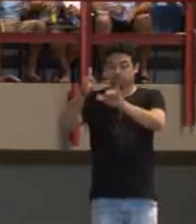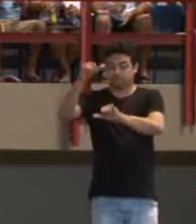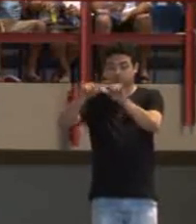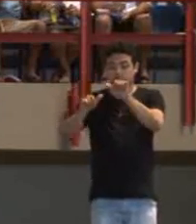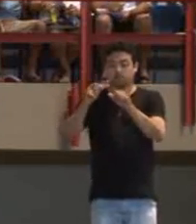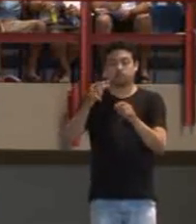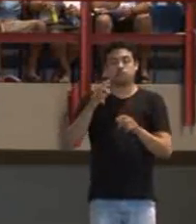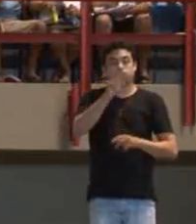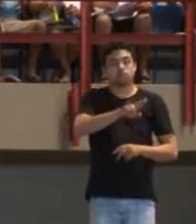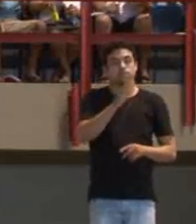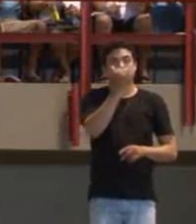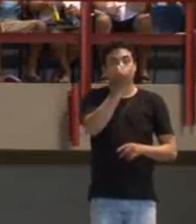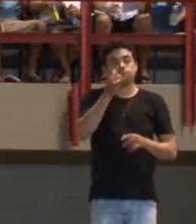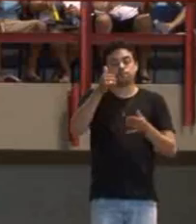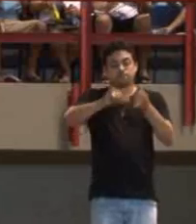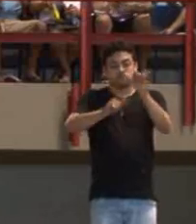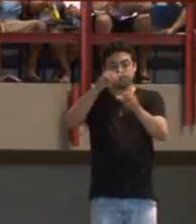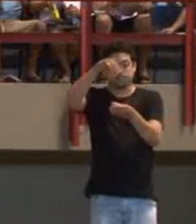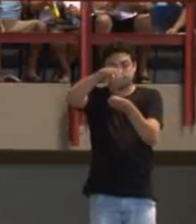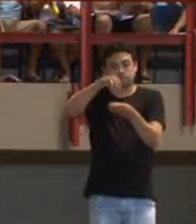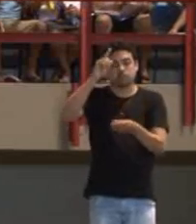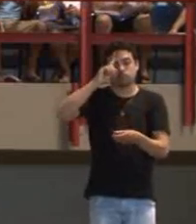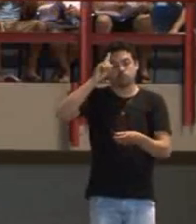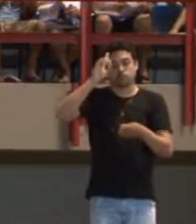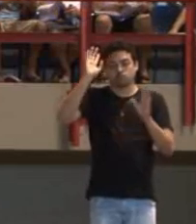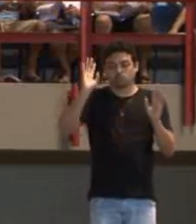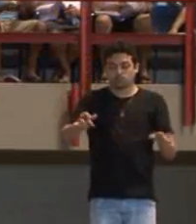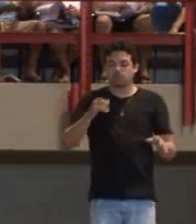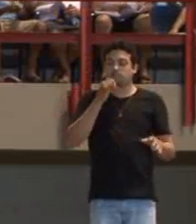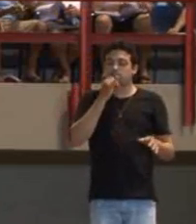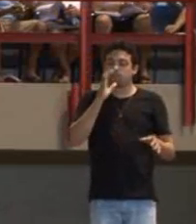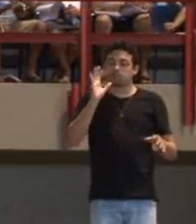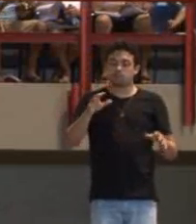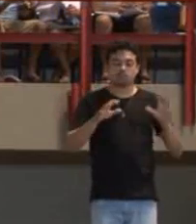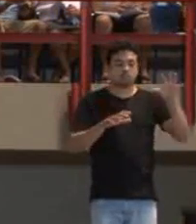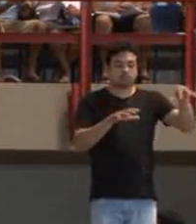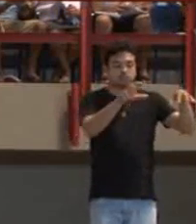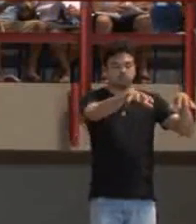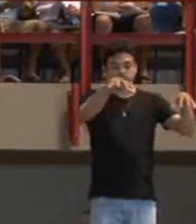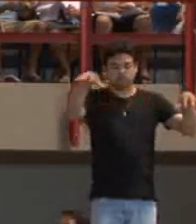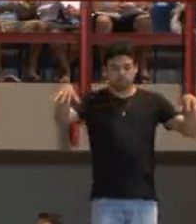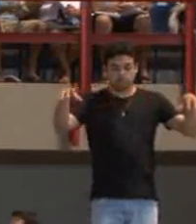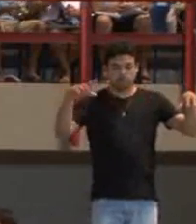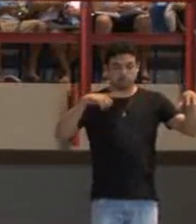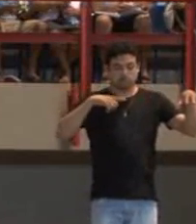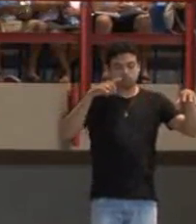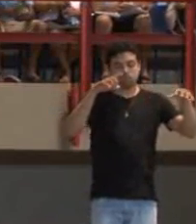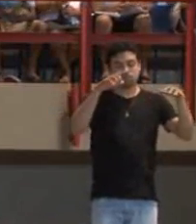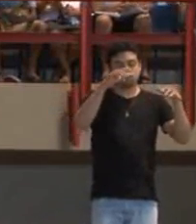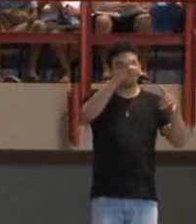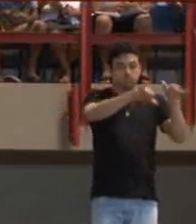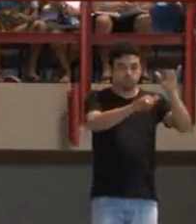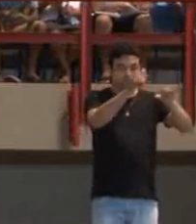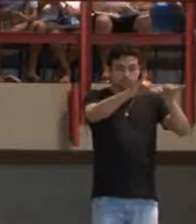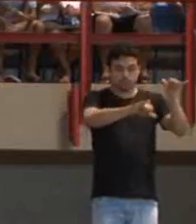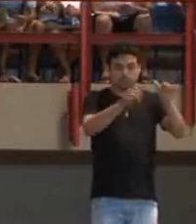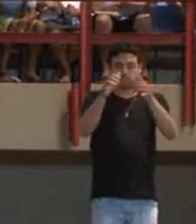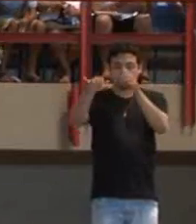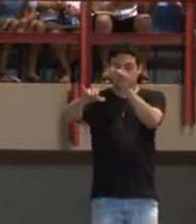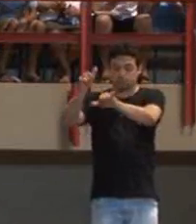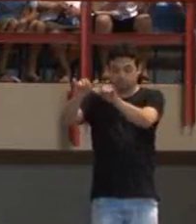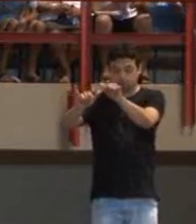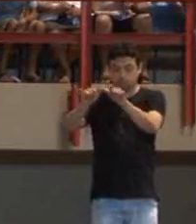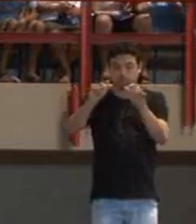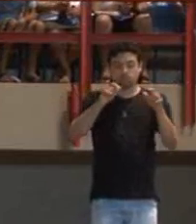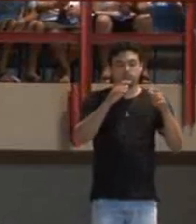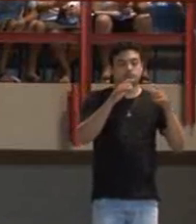do cotidiano, tá? Nós dividimos as energias químicas do cotidiano em duas aulas. O